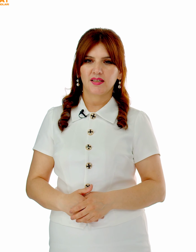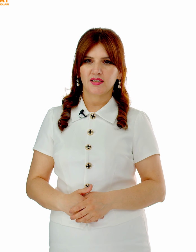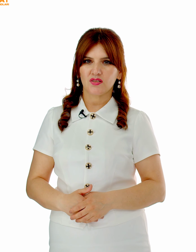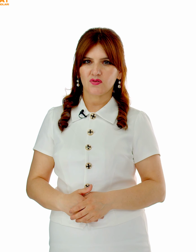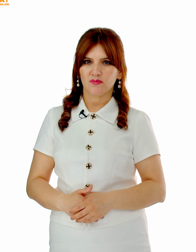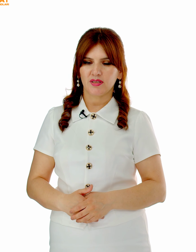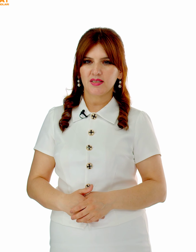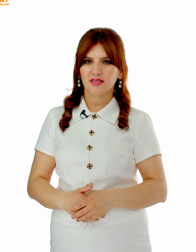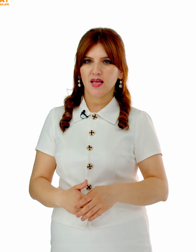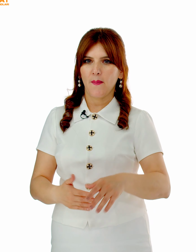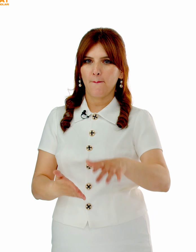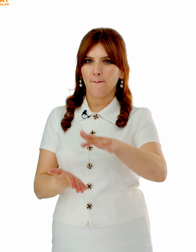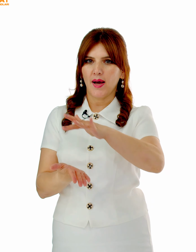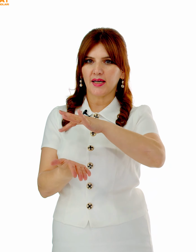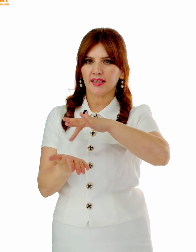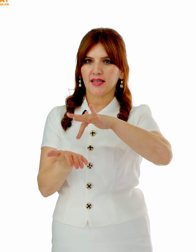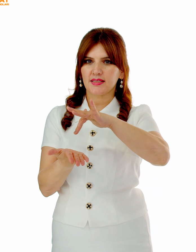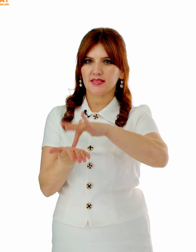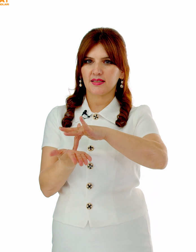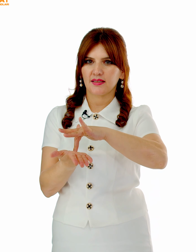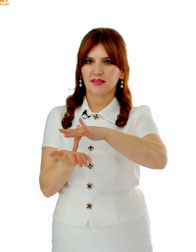Keyingi so'zimiz markaz.